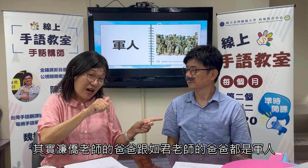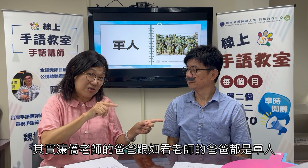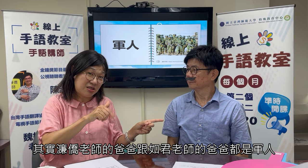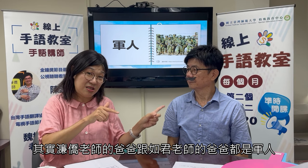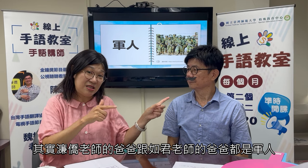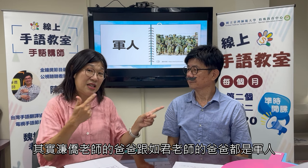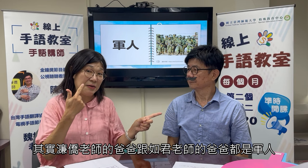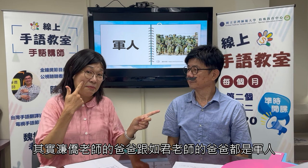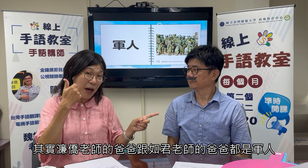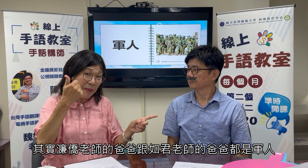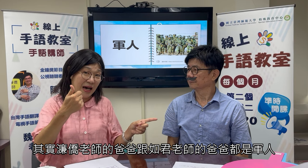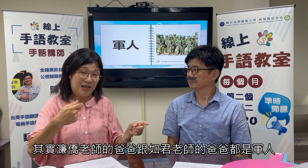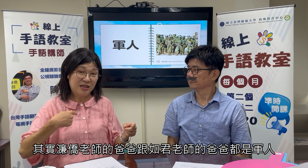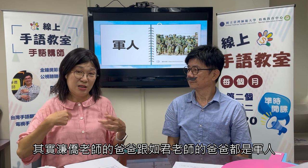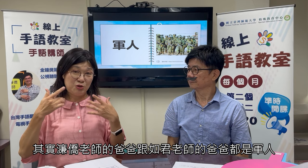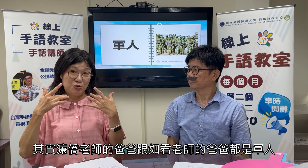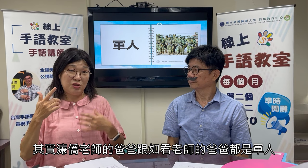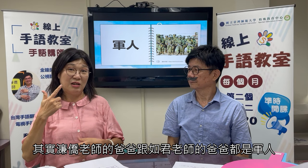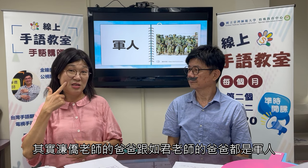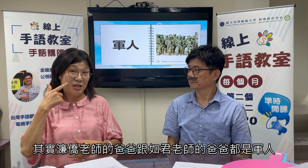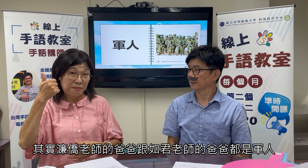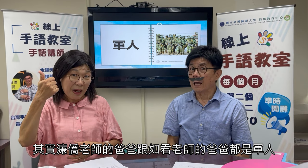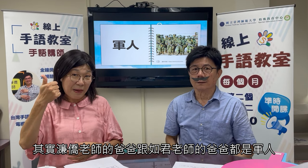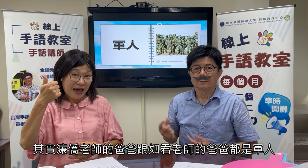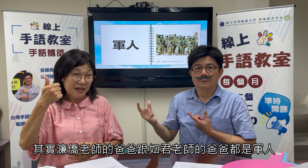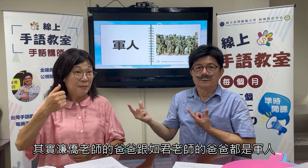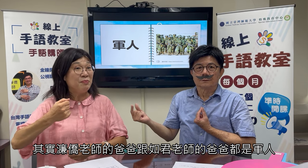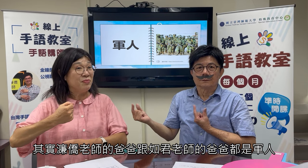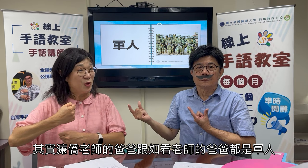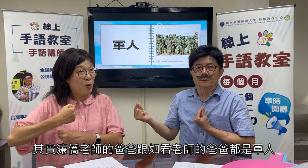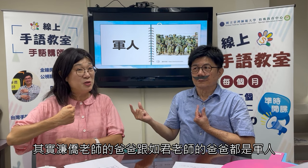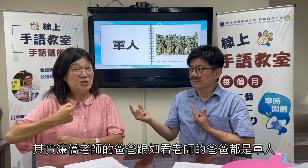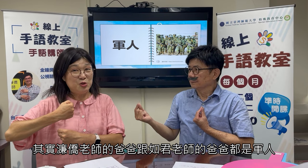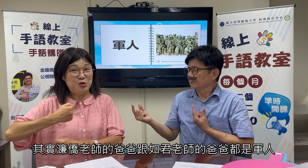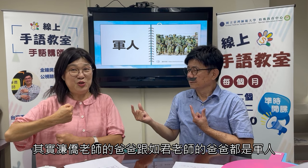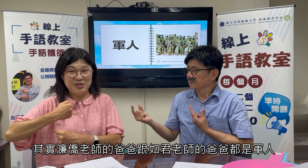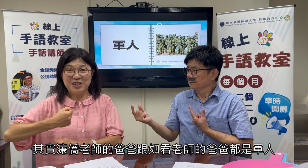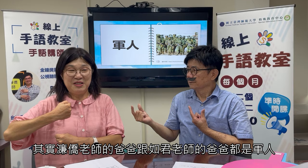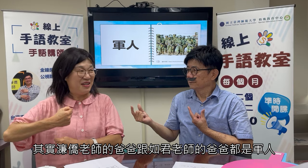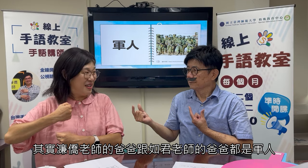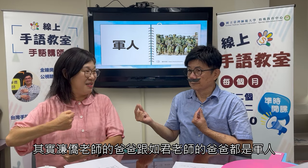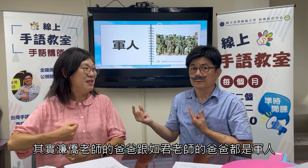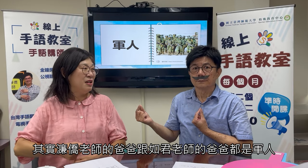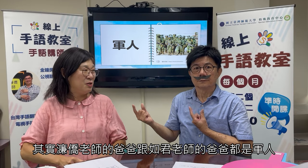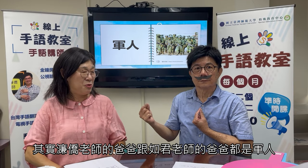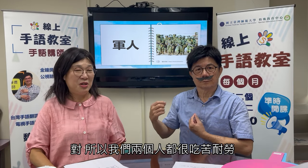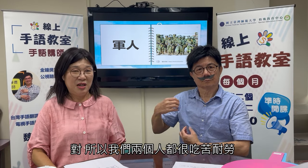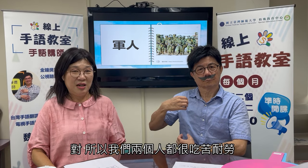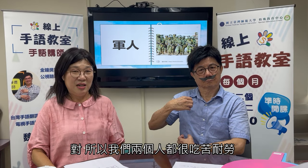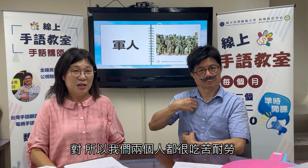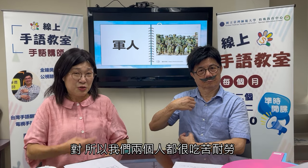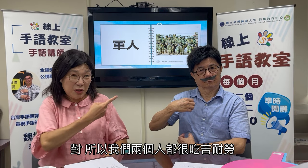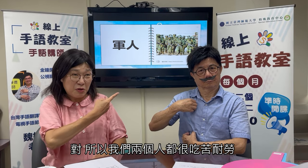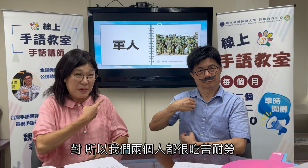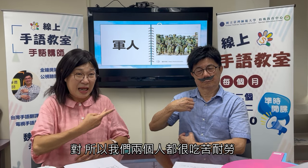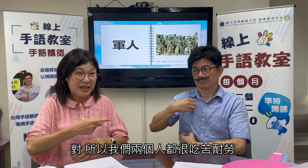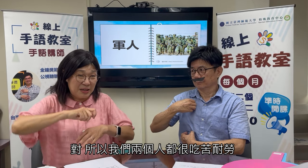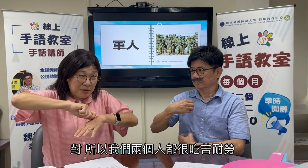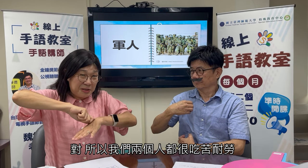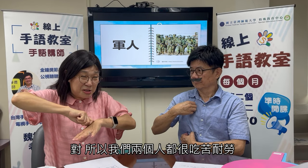师的爸爸跟如君老师的爸爸都是军人呢。对，所以我们两个人都很吃